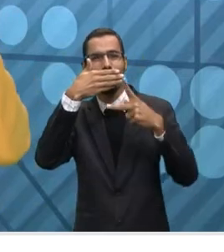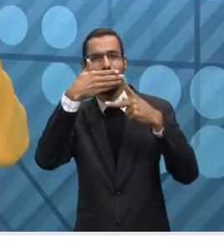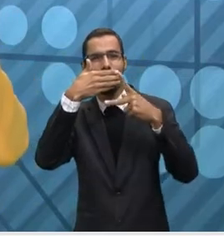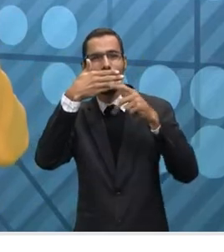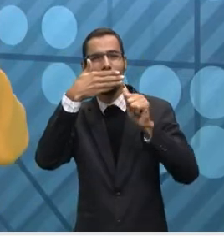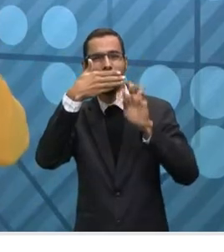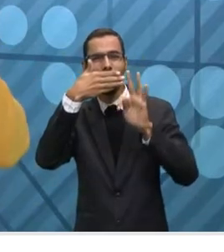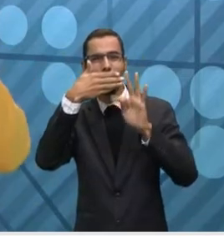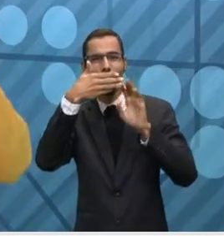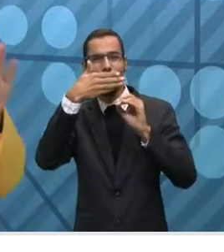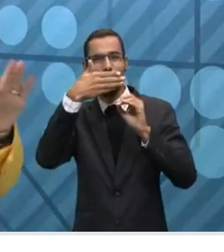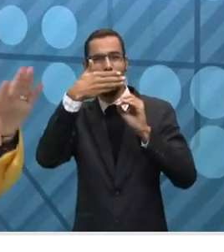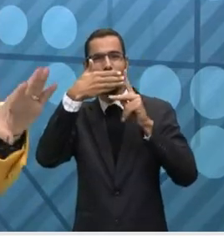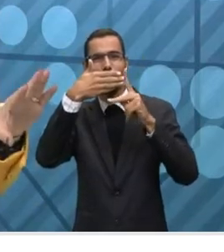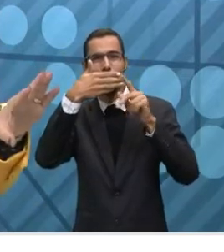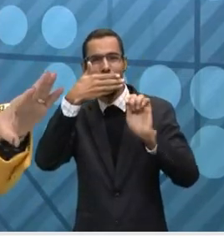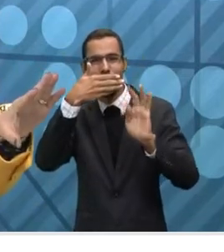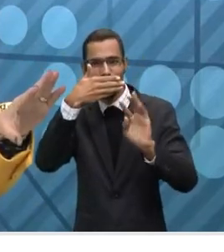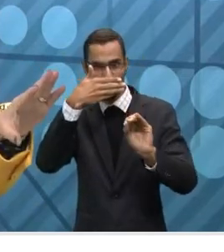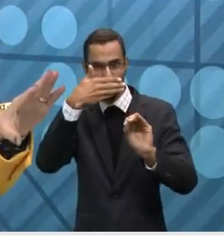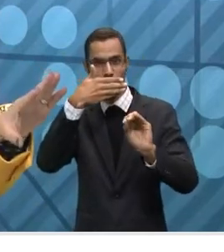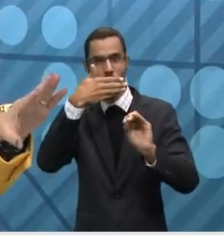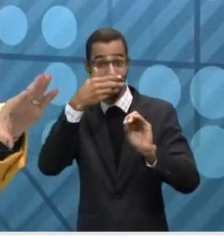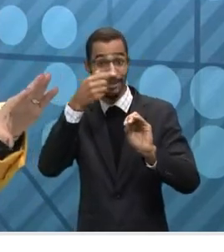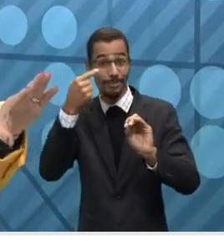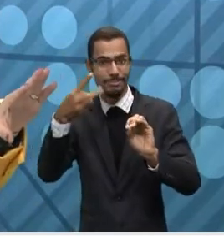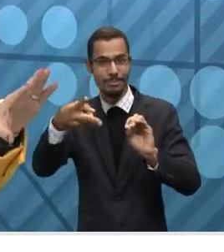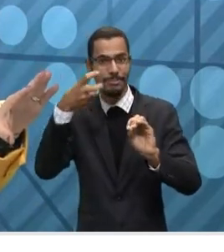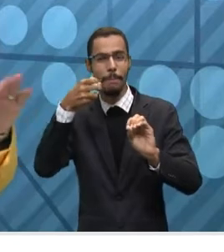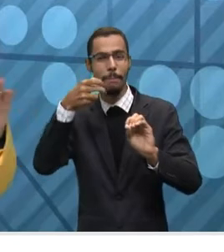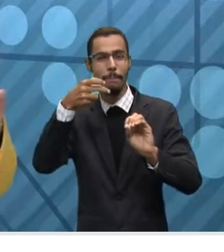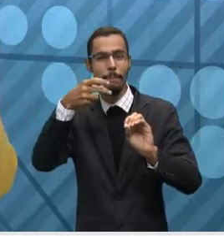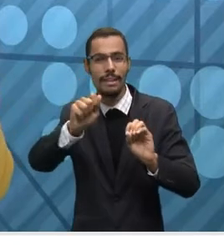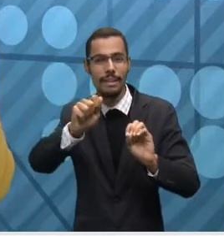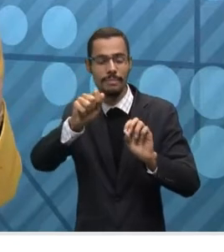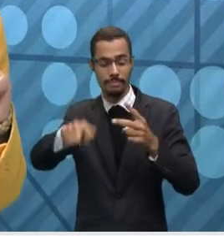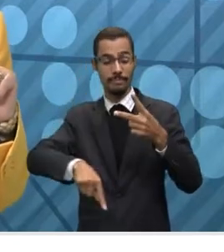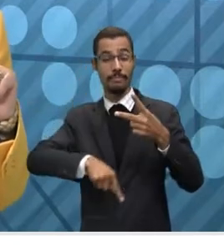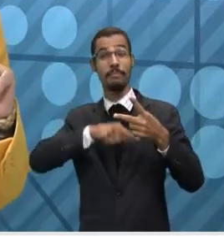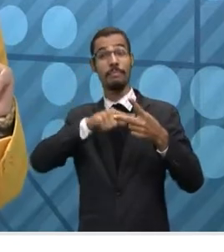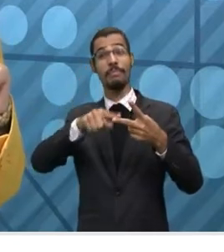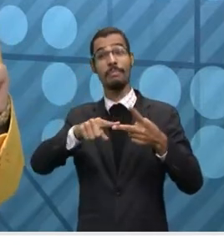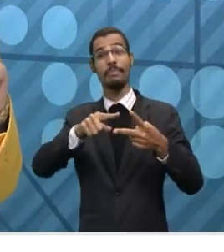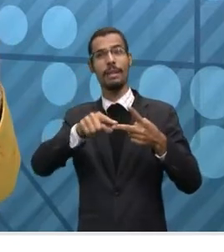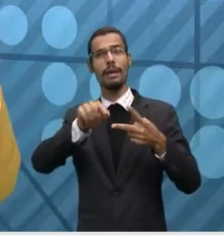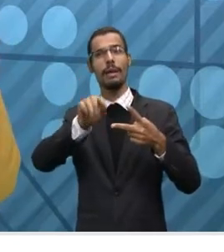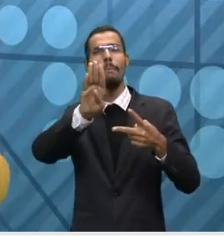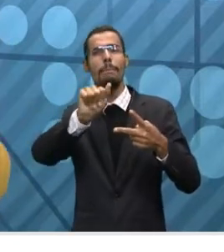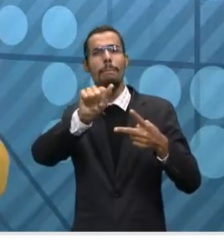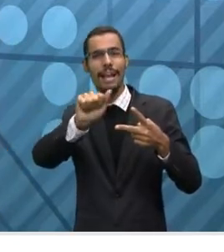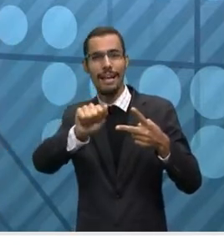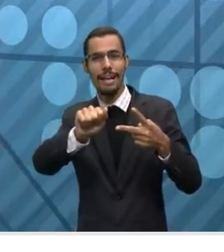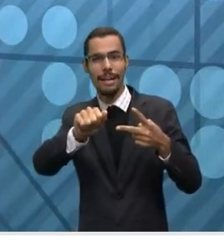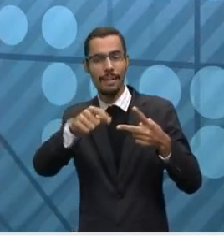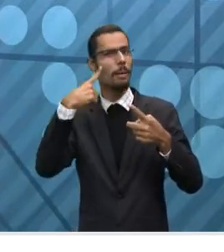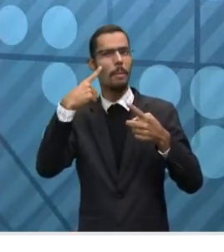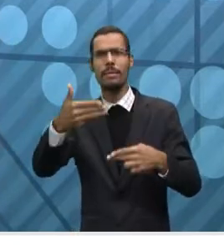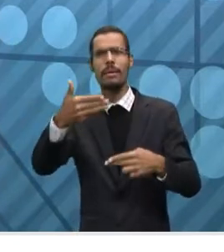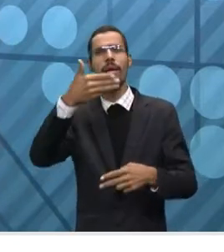ser um pouquinho forte. Pato. Percebeu? Pato. Agora, bala. É o mesmo